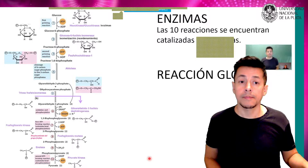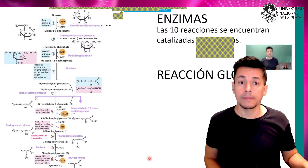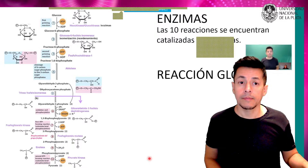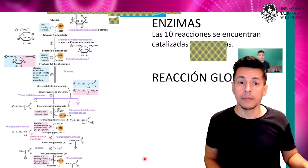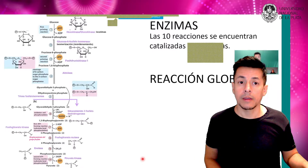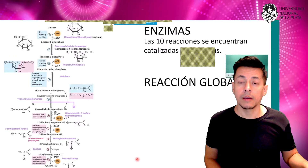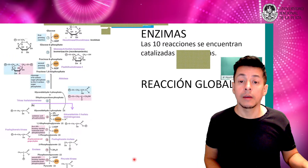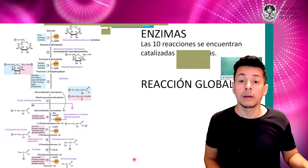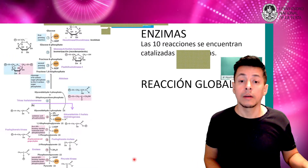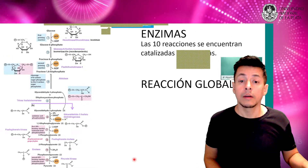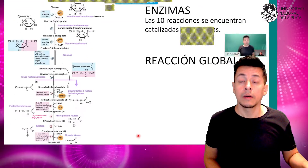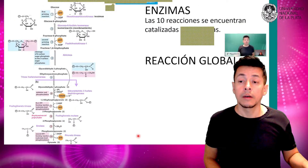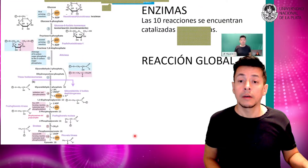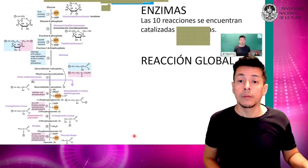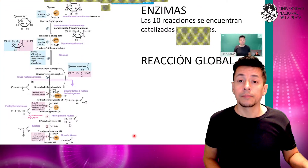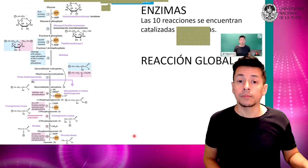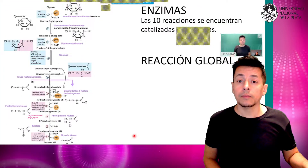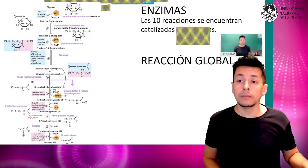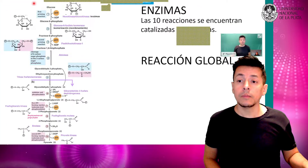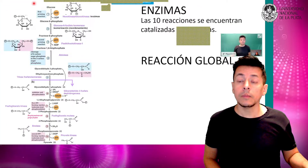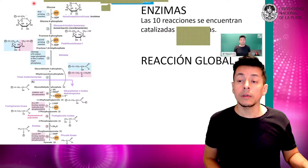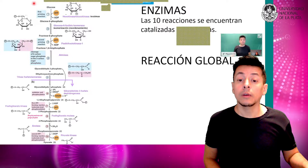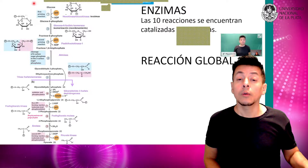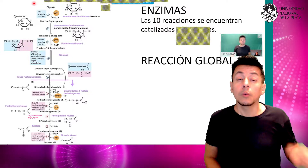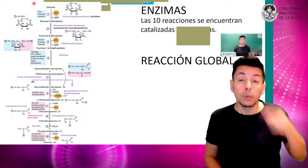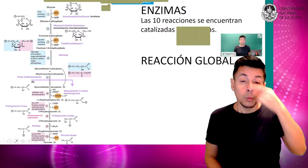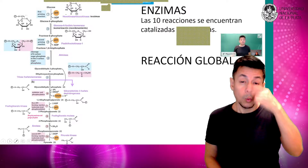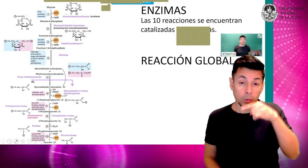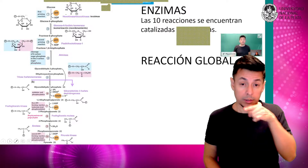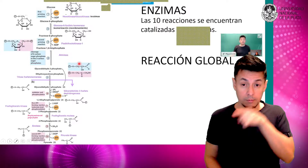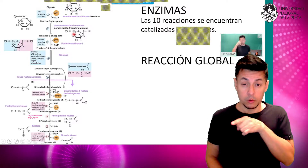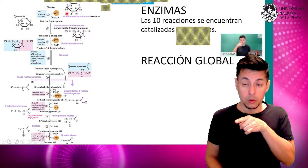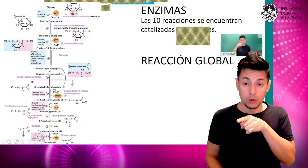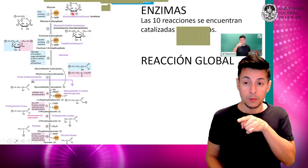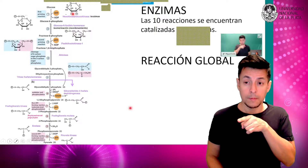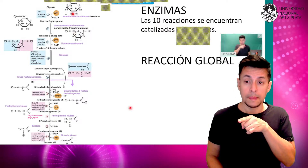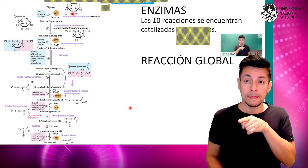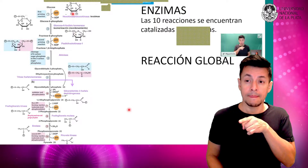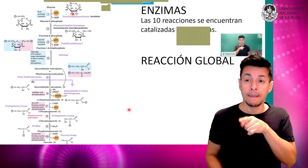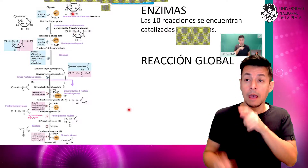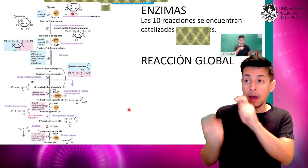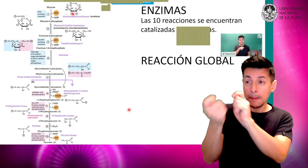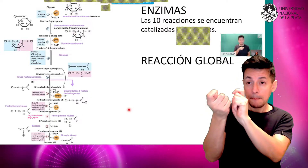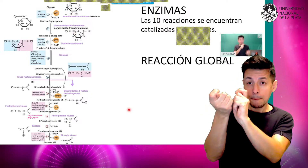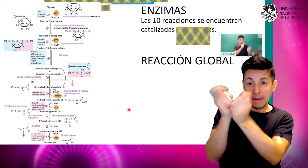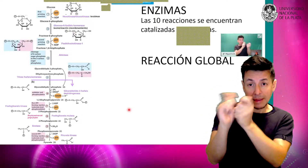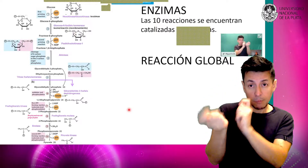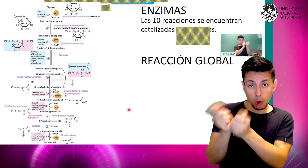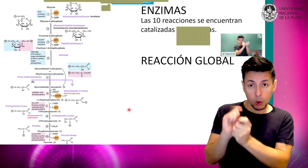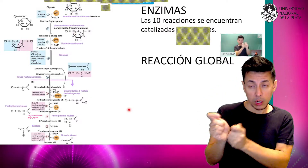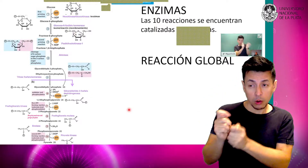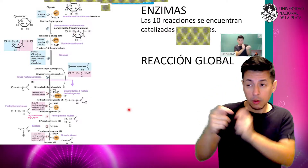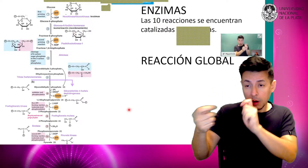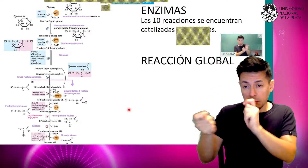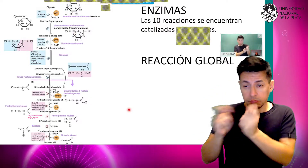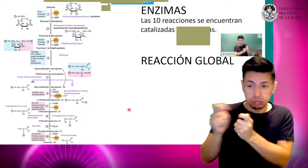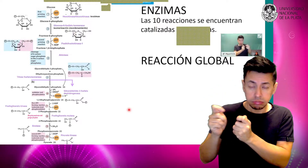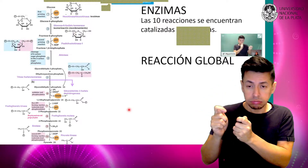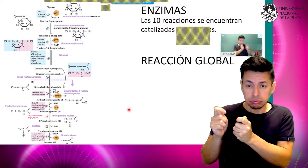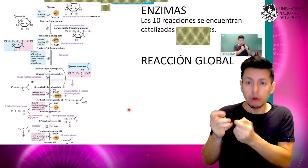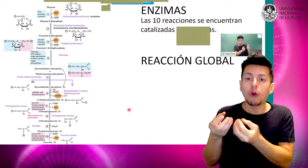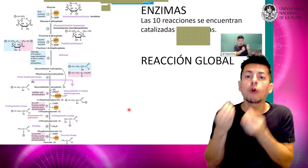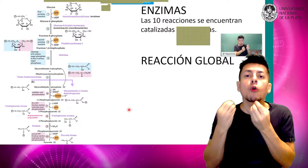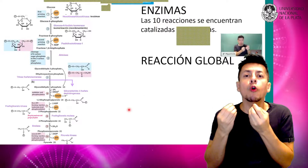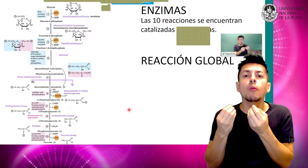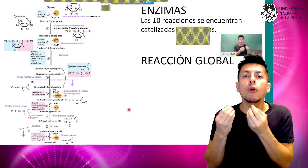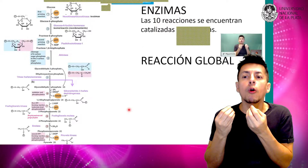Por último, para representar estas vías metabólicas, lo que hacemos es representarlo en forma de una reacción